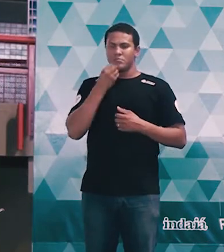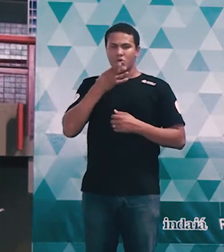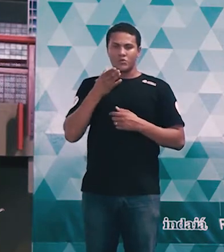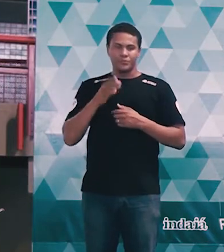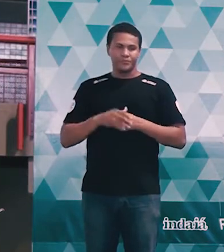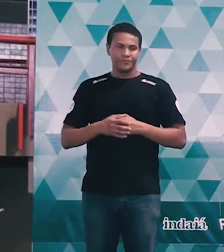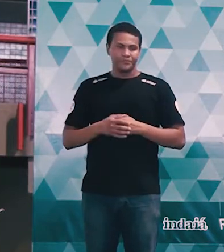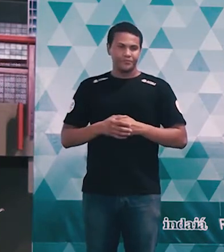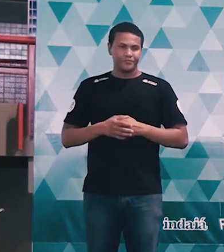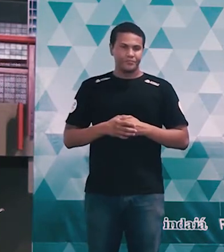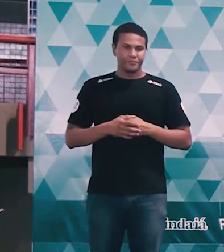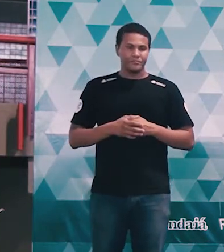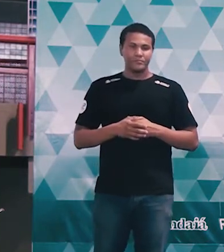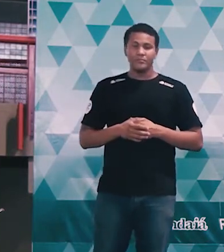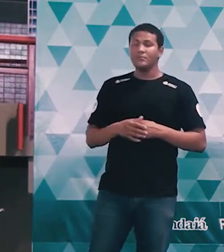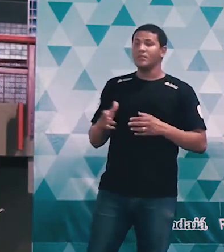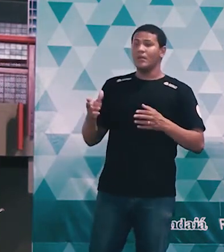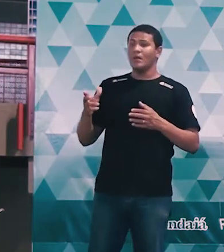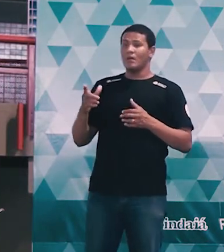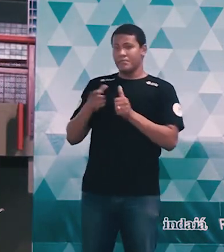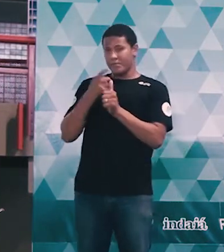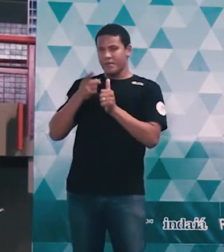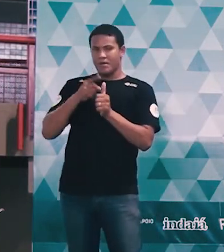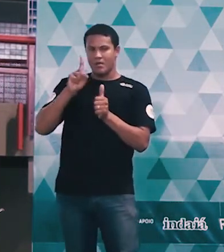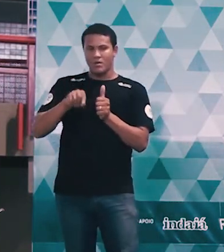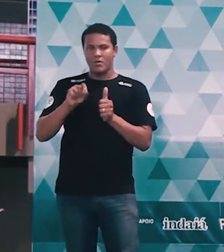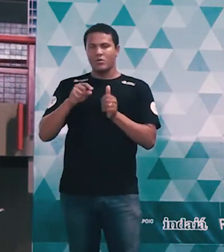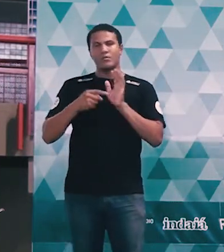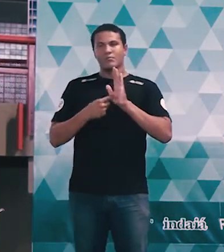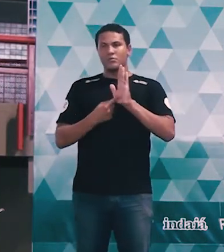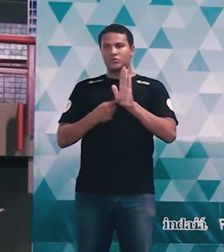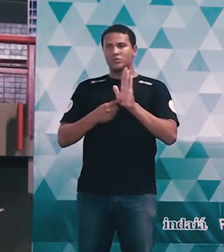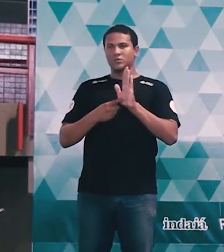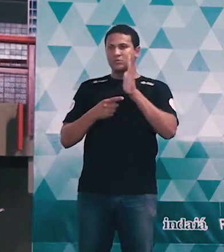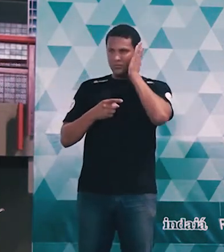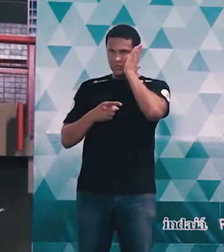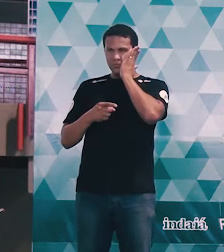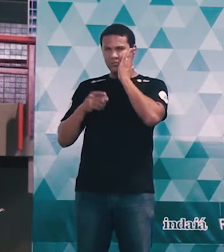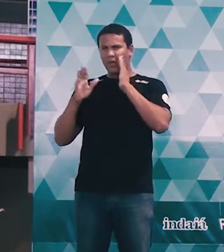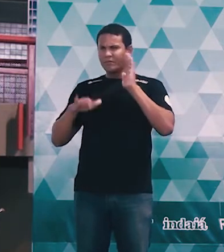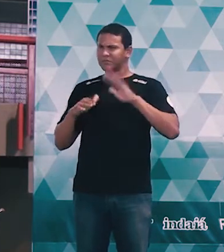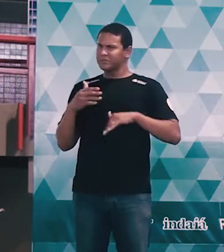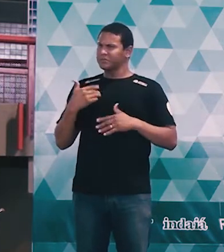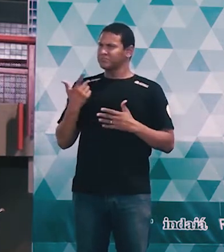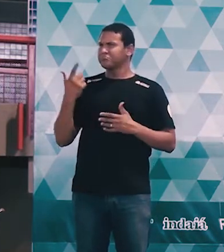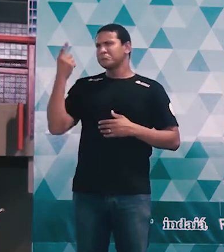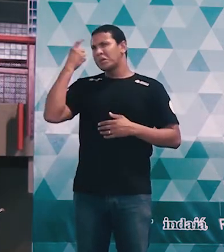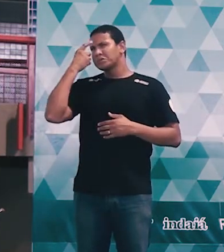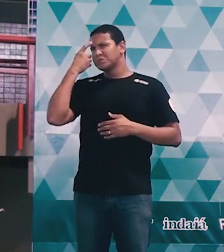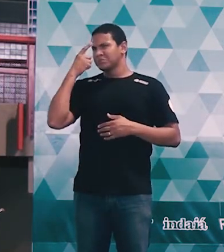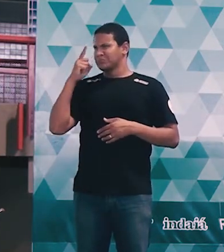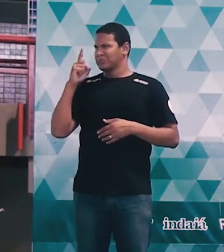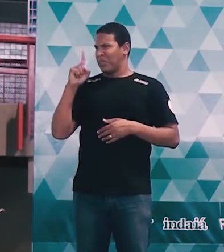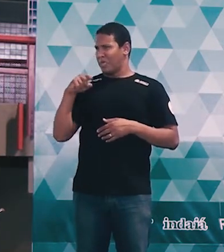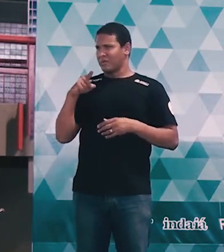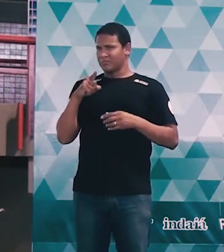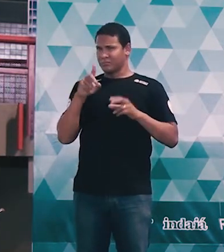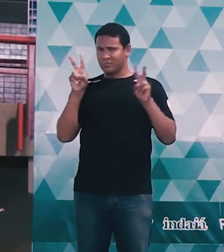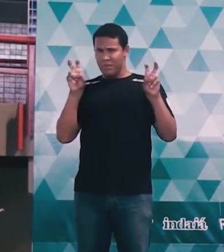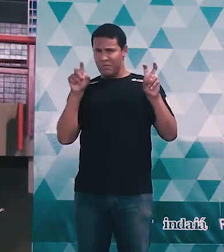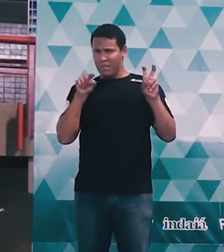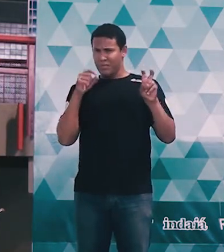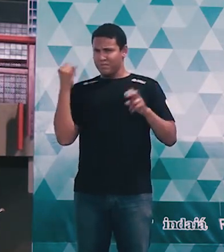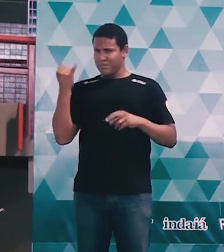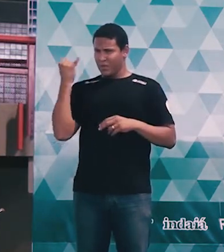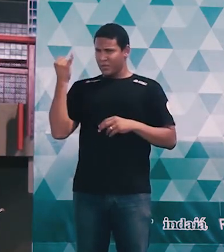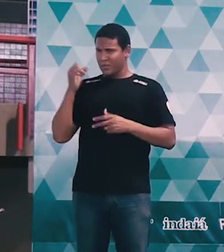pessoal, primeiro mostrando a vocês o seguinte. Às vezes a gente pergunta assim, ó, poxa, será que isso que eu estou estudando realmente é importante